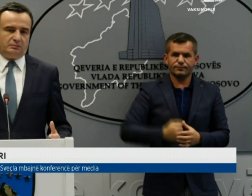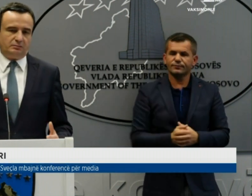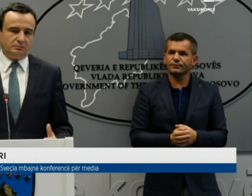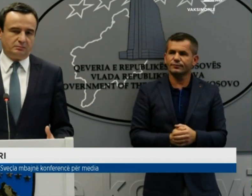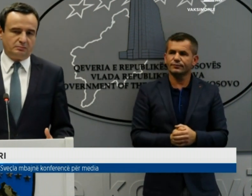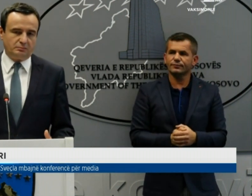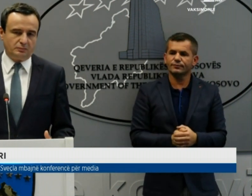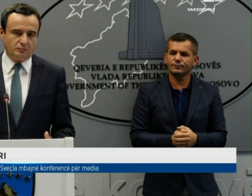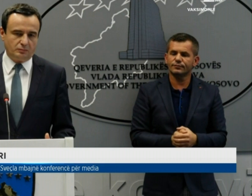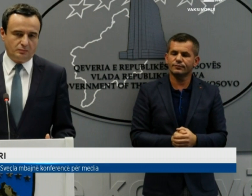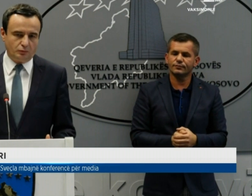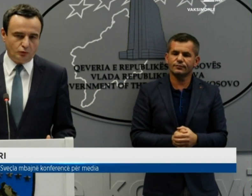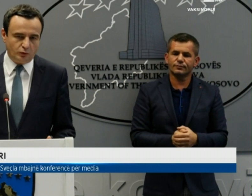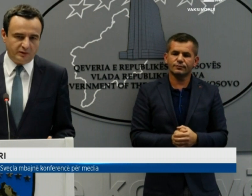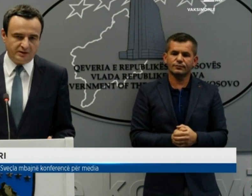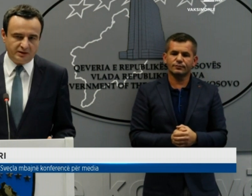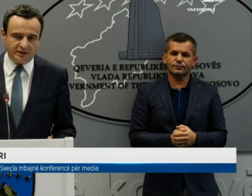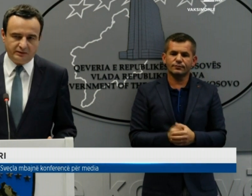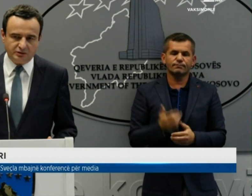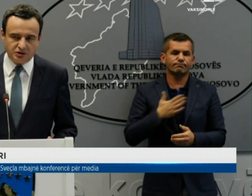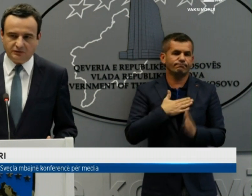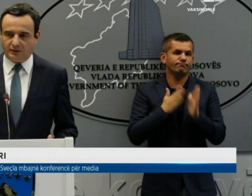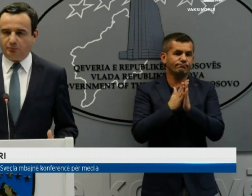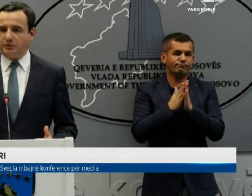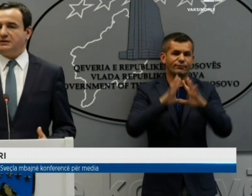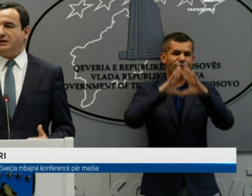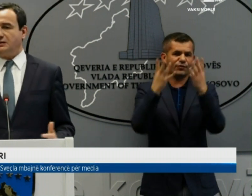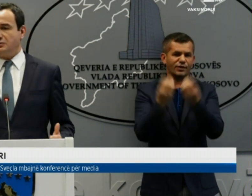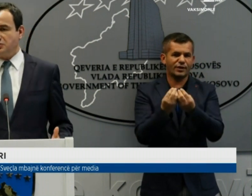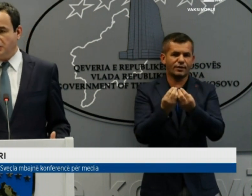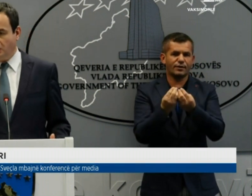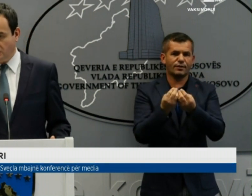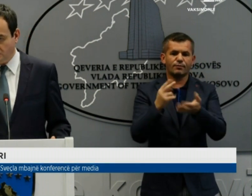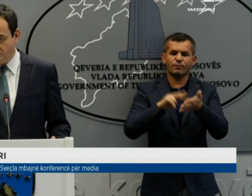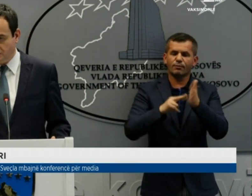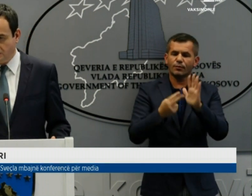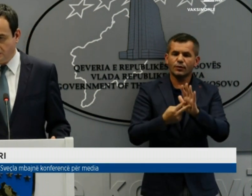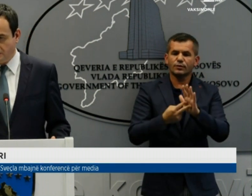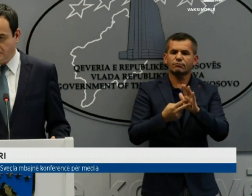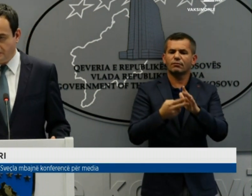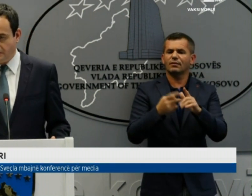Andaj, unë u bëjthirje të gjithve, politikan ose jo,